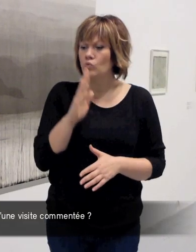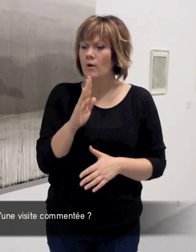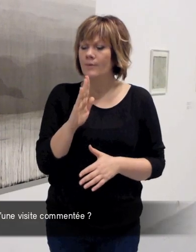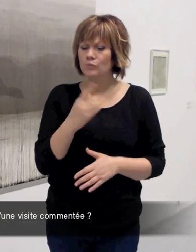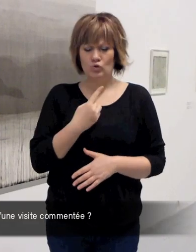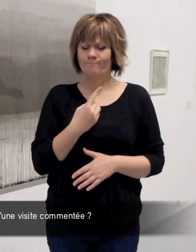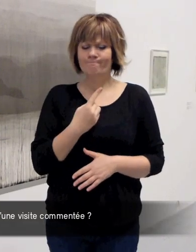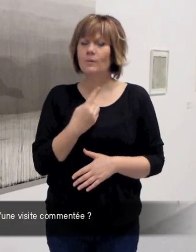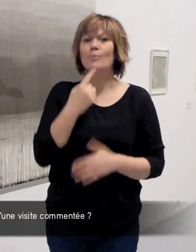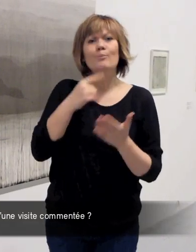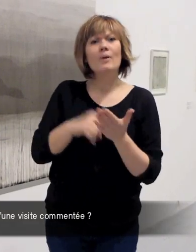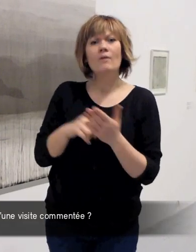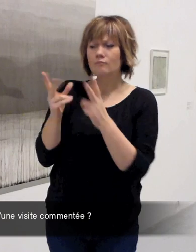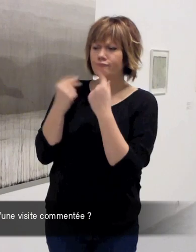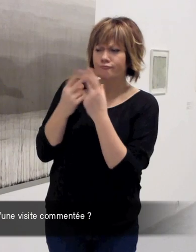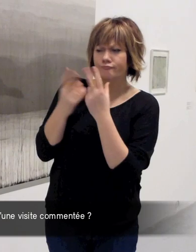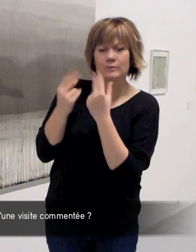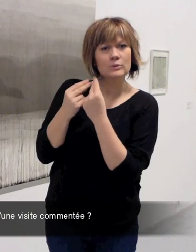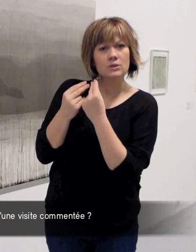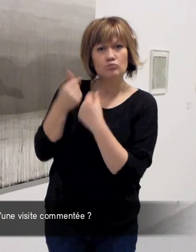Vous souhaitez bénéficier d'une visite commentée.